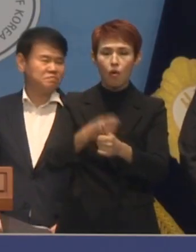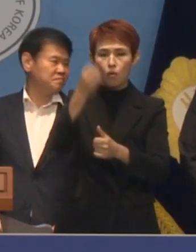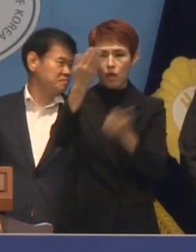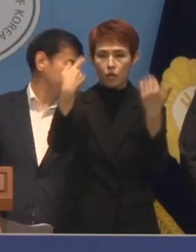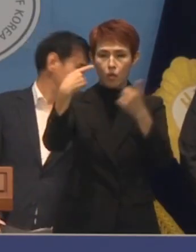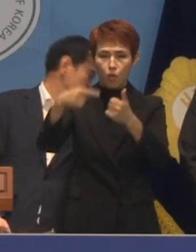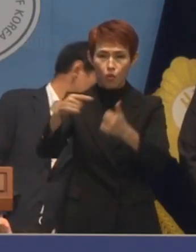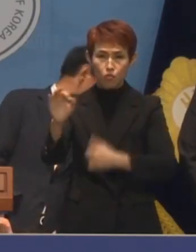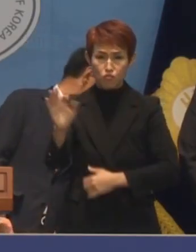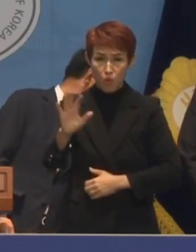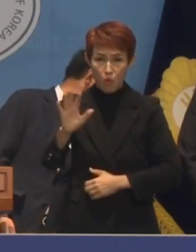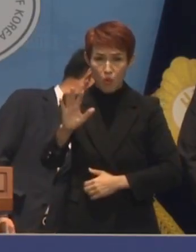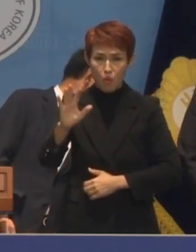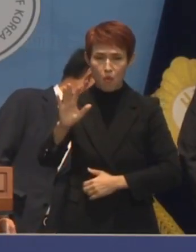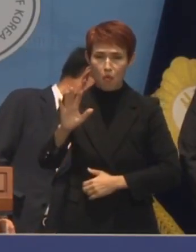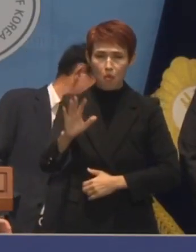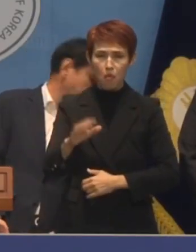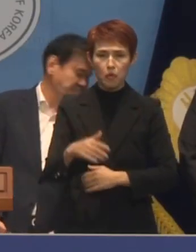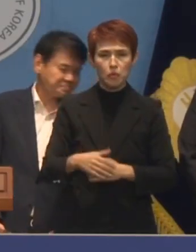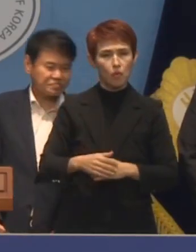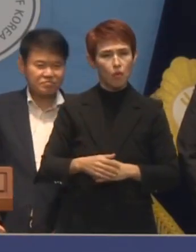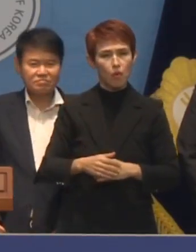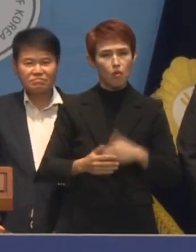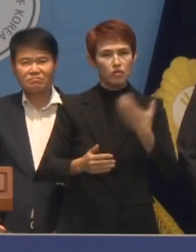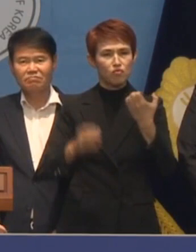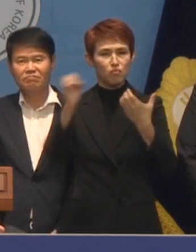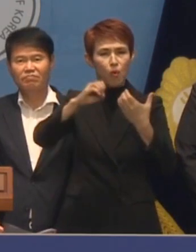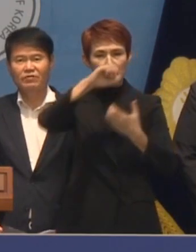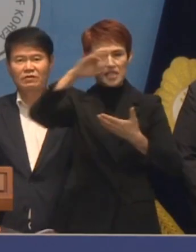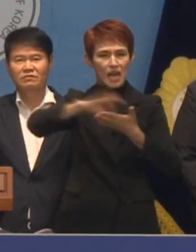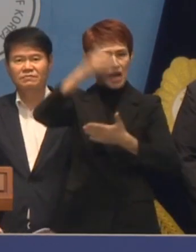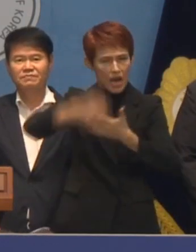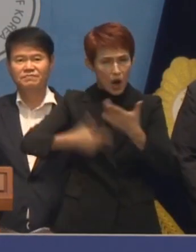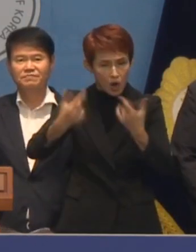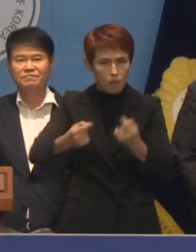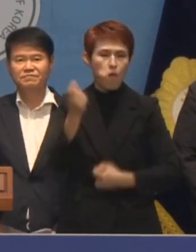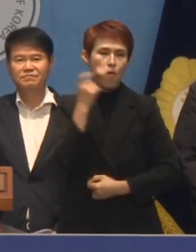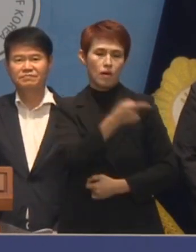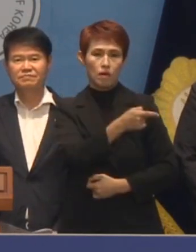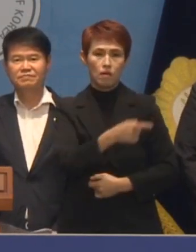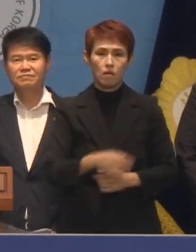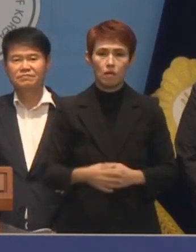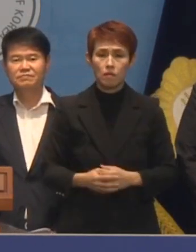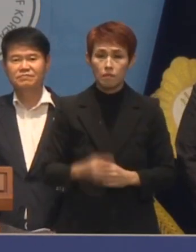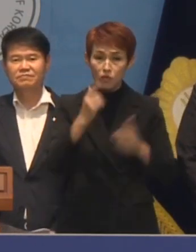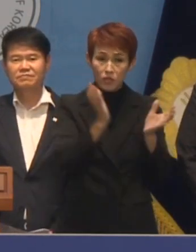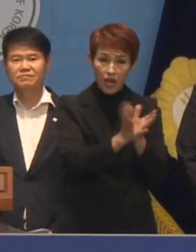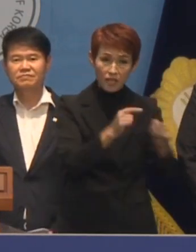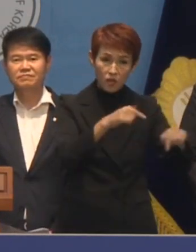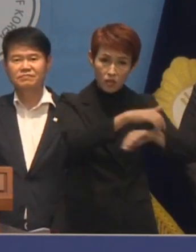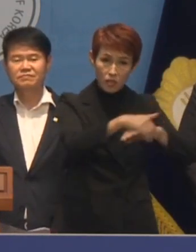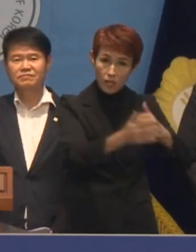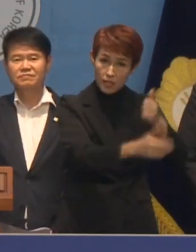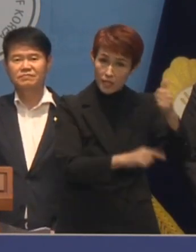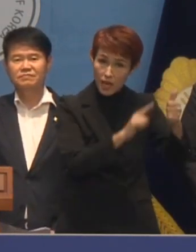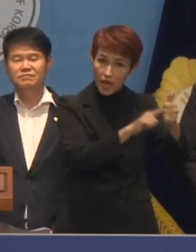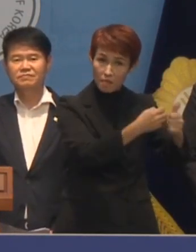것처럼 선전하고 있는 것입니다. 민주당의 진성준 정책위 의장은 윤석열